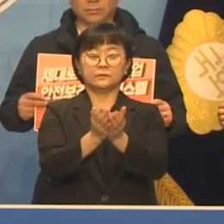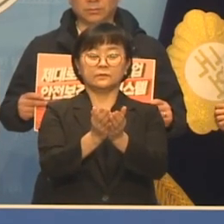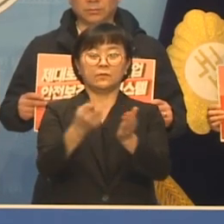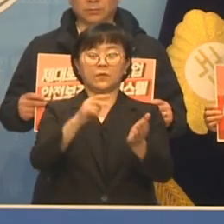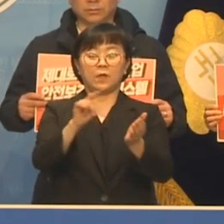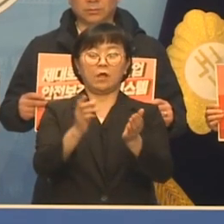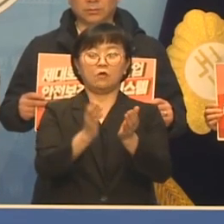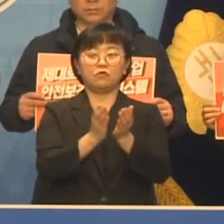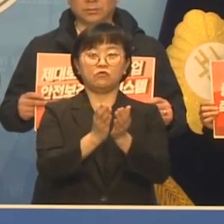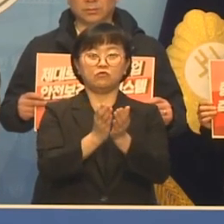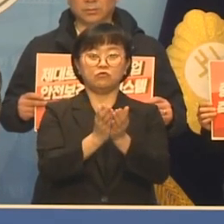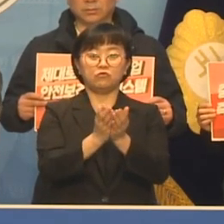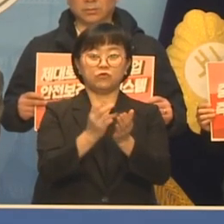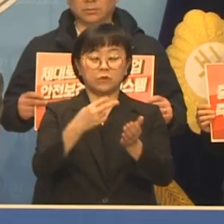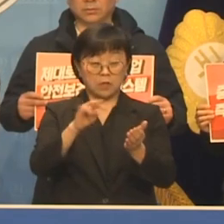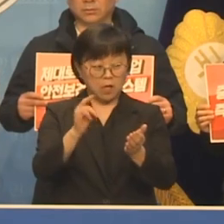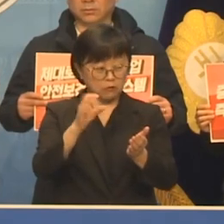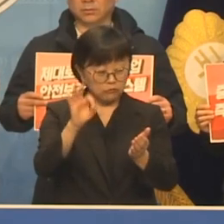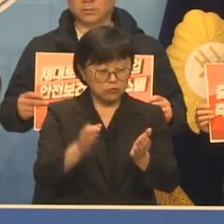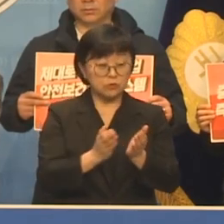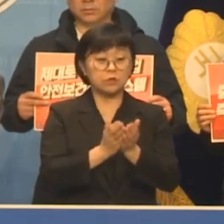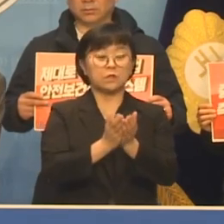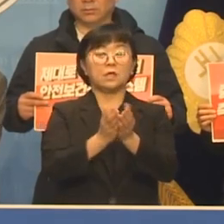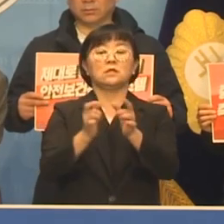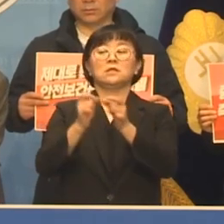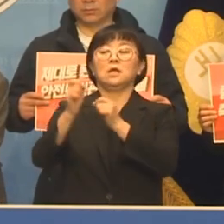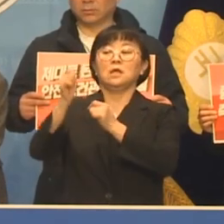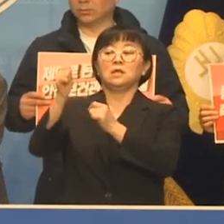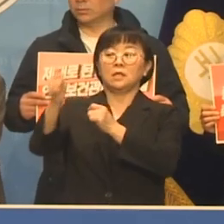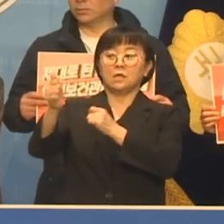대우조선 지회 지회장 김유철 발언 있겠습니다.